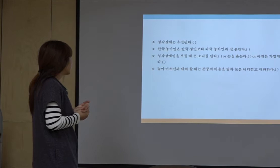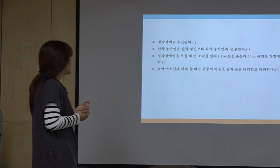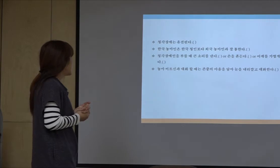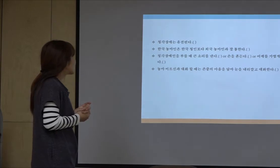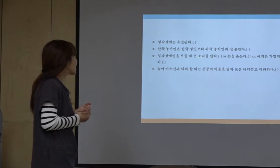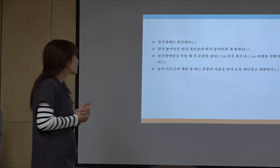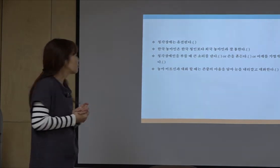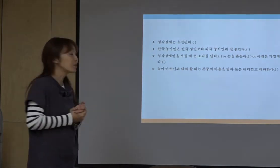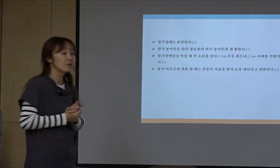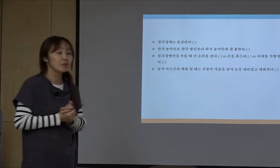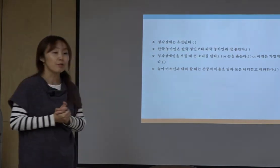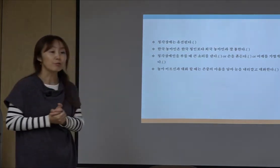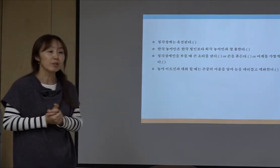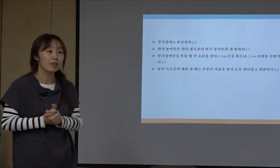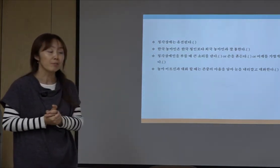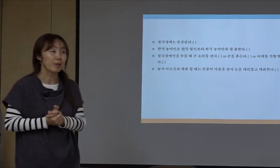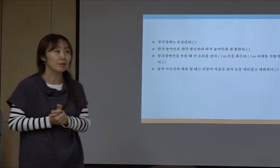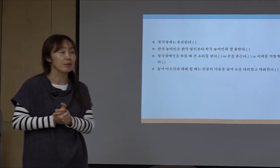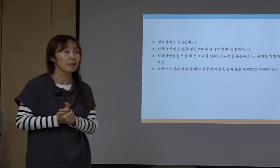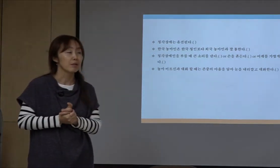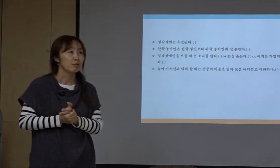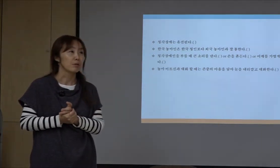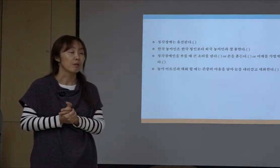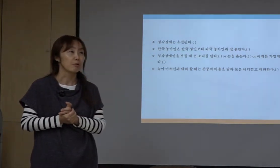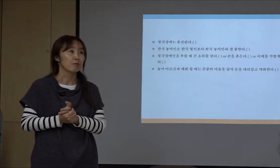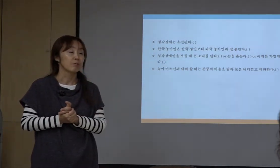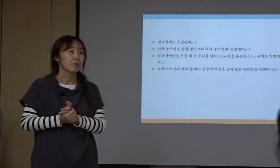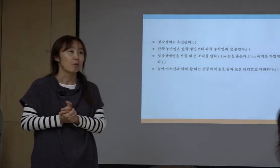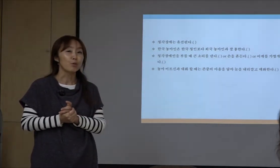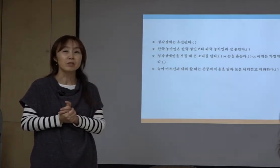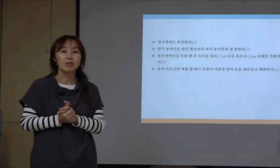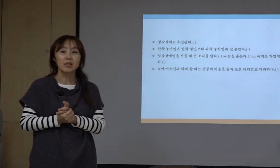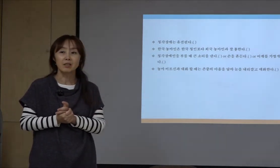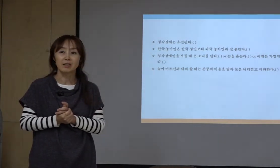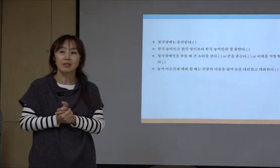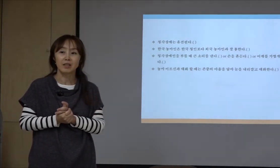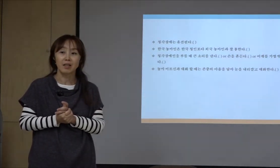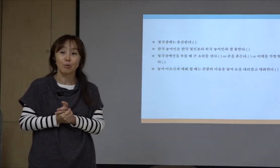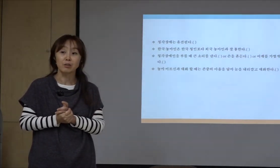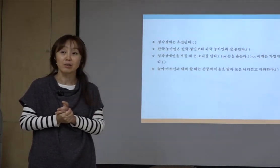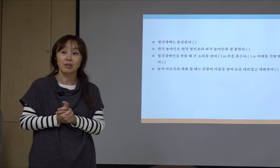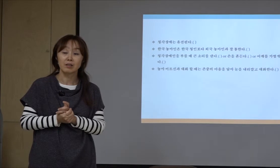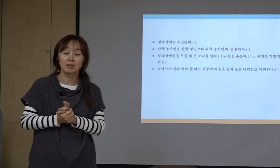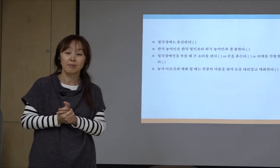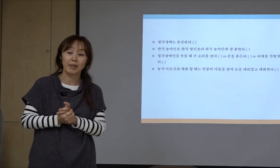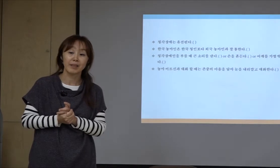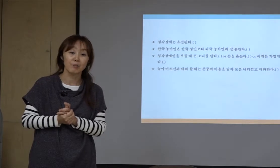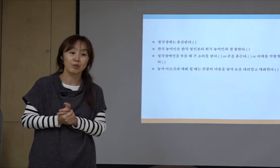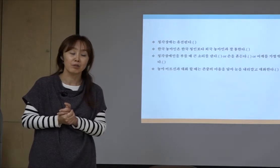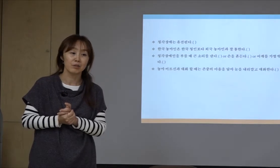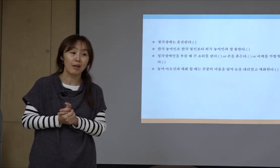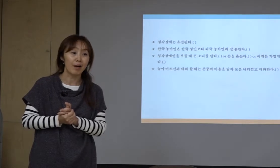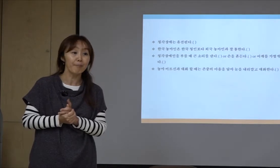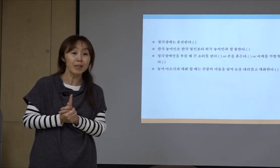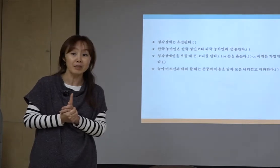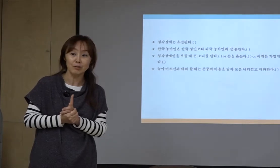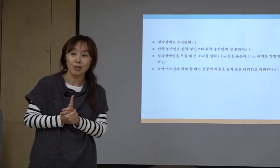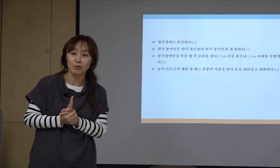그리고 한국장애 우리는 외국 나가 만약에 우리가 뭐 오스트리아를 갔는데 오스트리아 사람 만나면은 대화 한마디라도 할 수